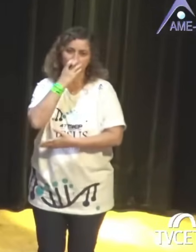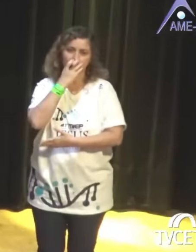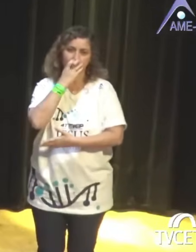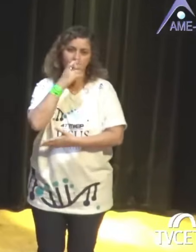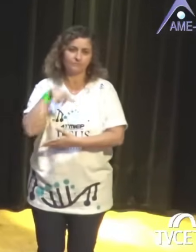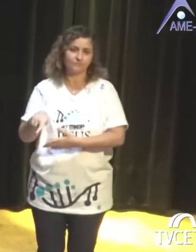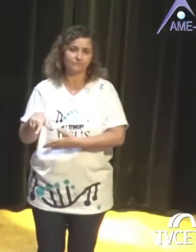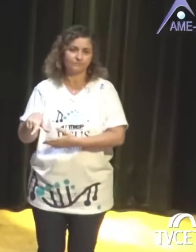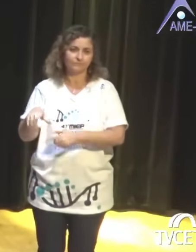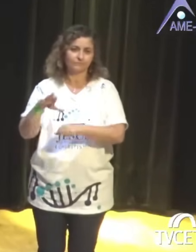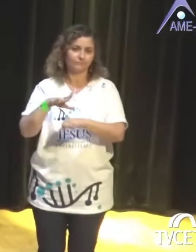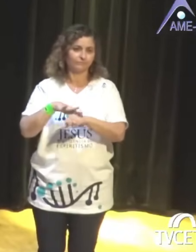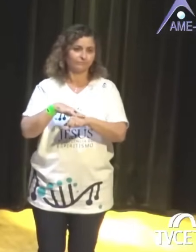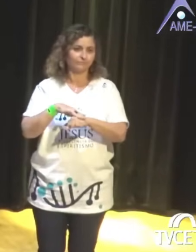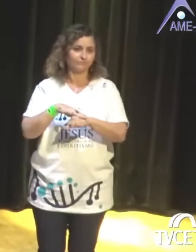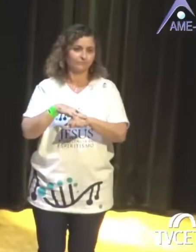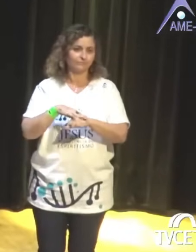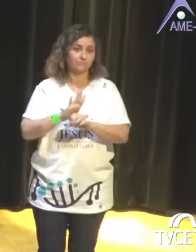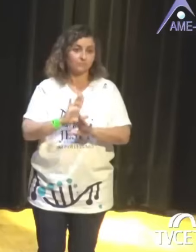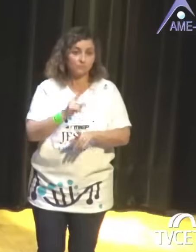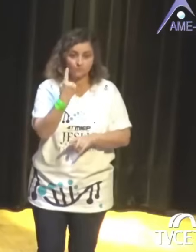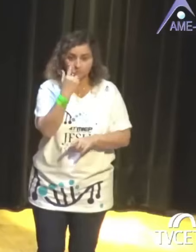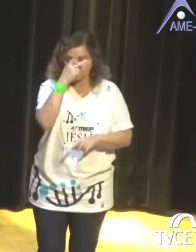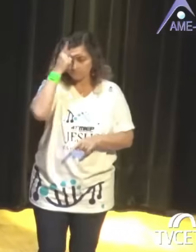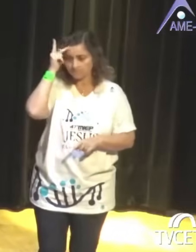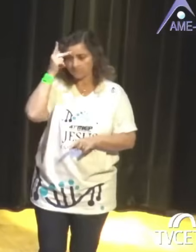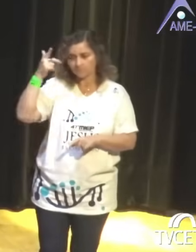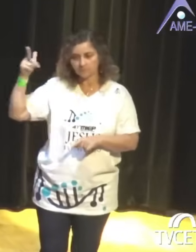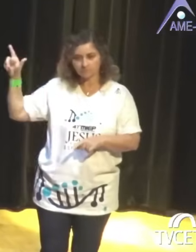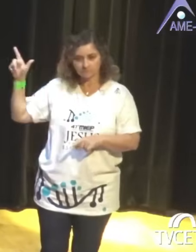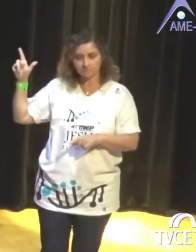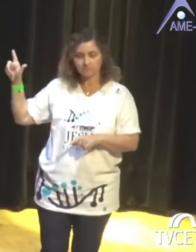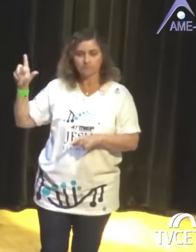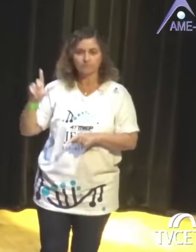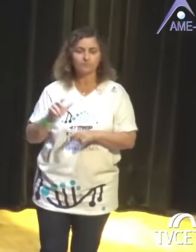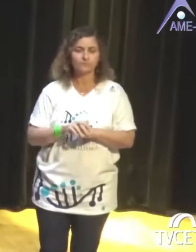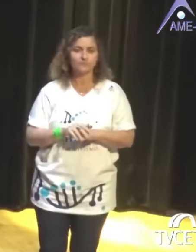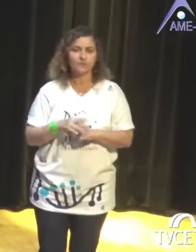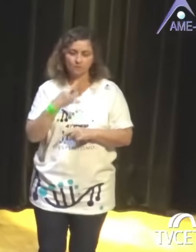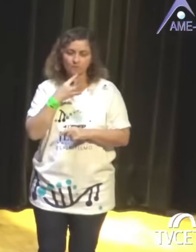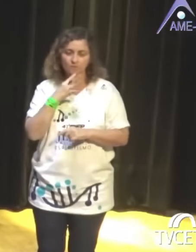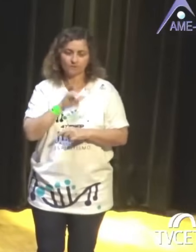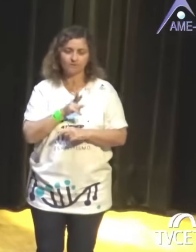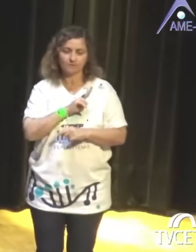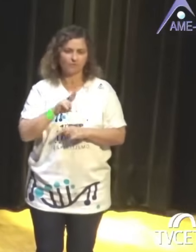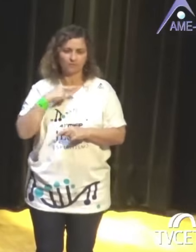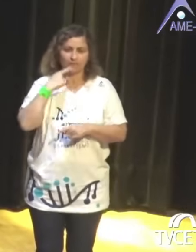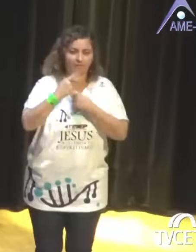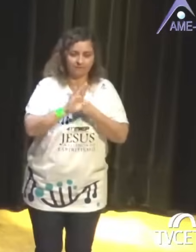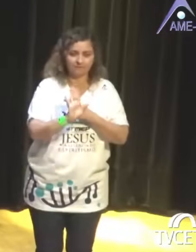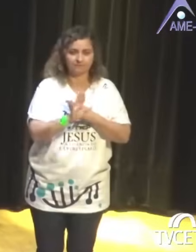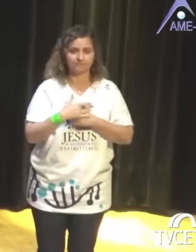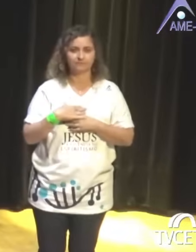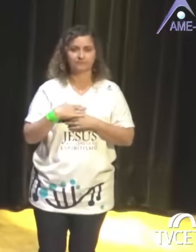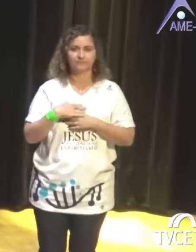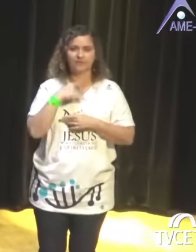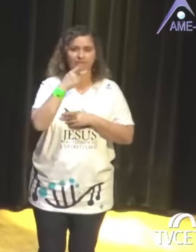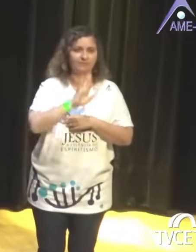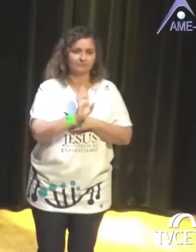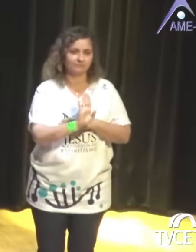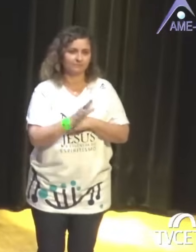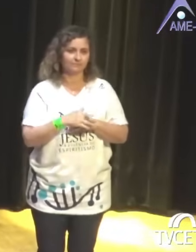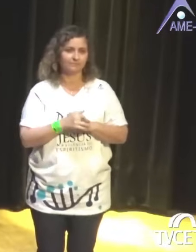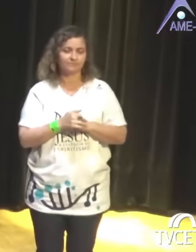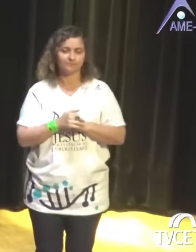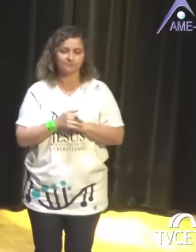adoeceu aí uma pessoa que eu não vou falar o nome porque eu eu conheci ela mas não posso falar